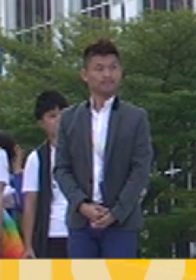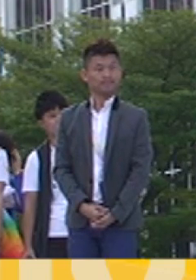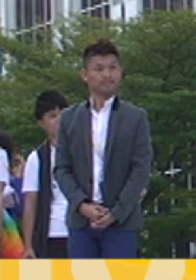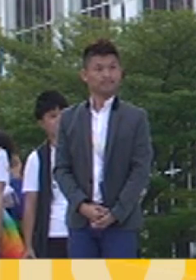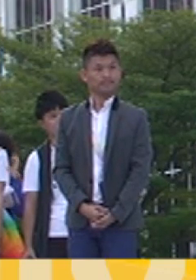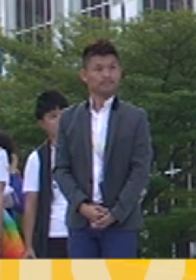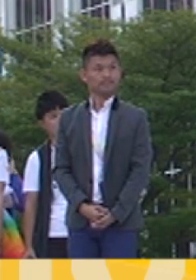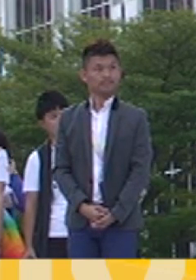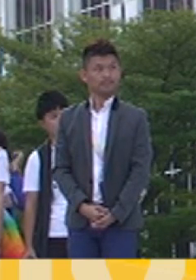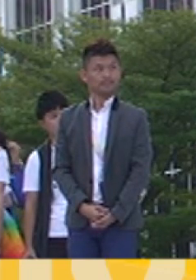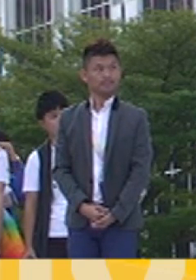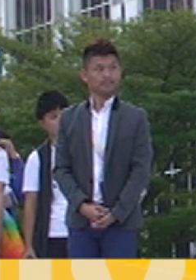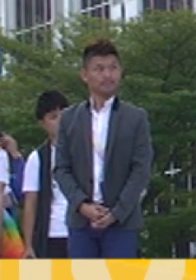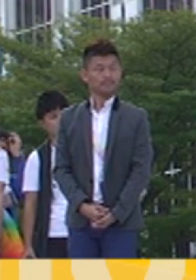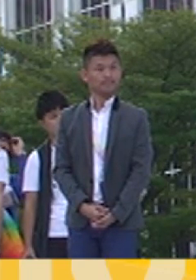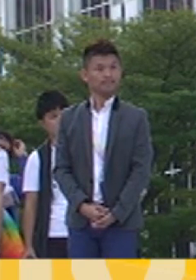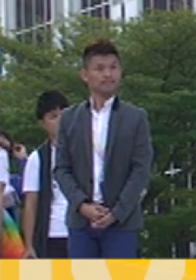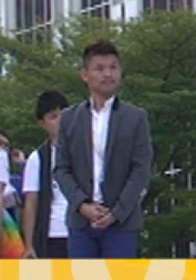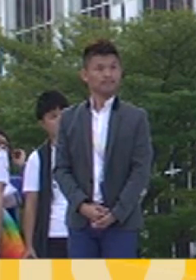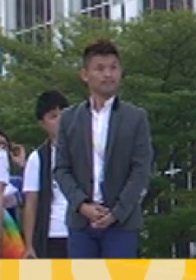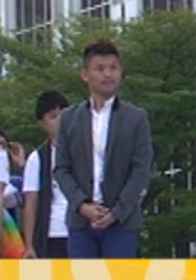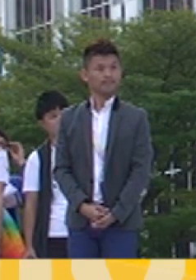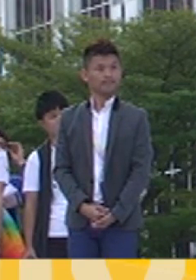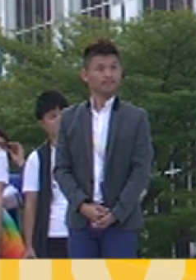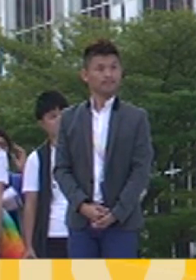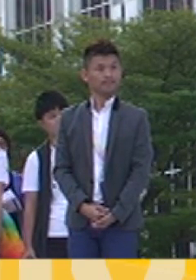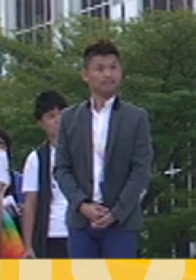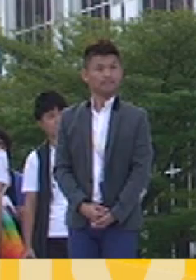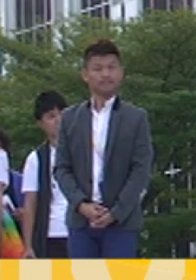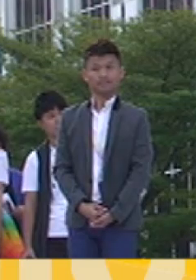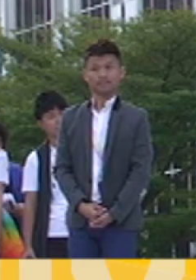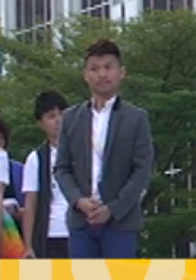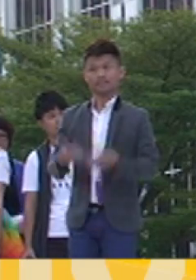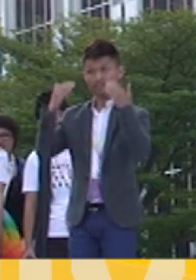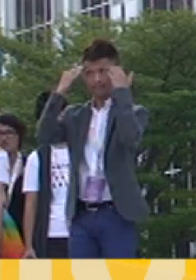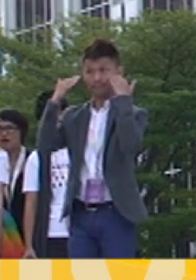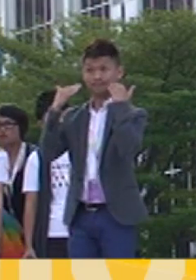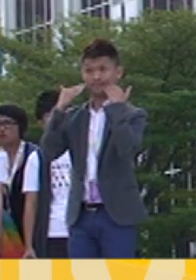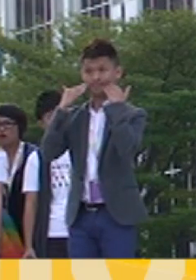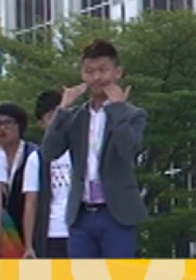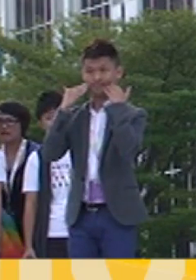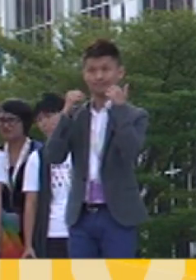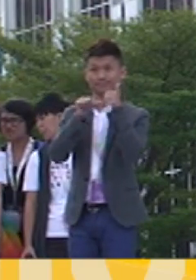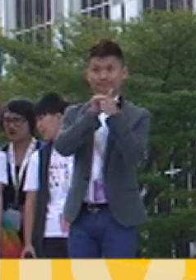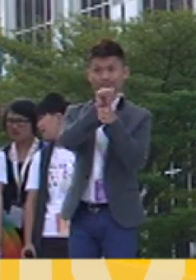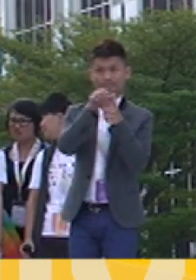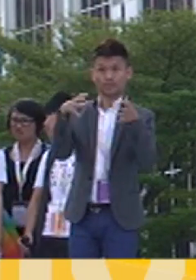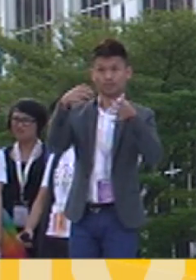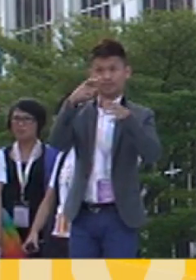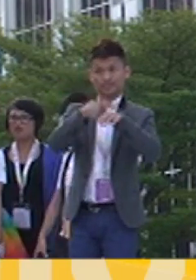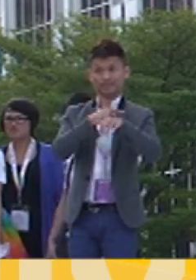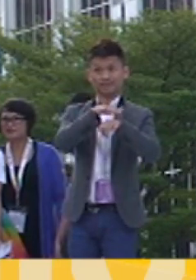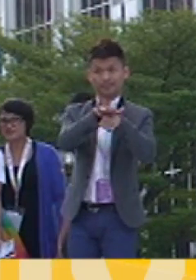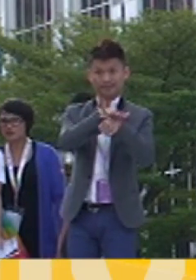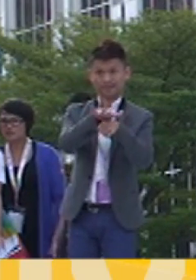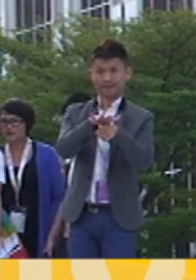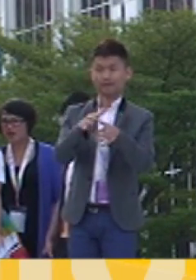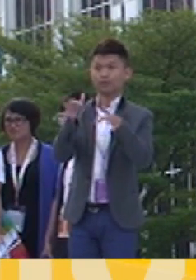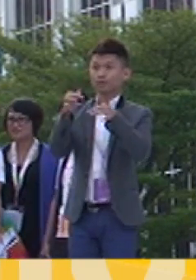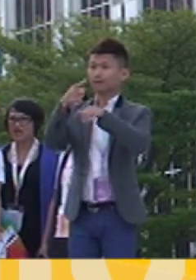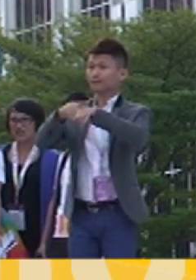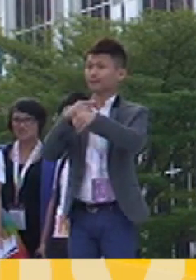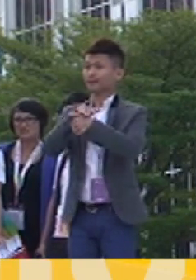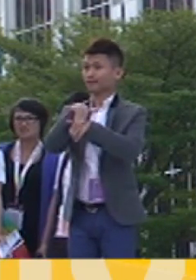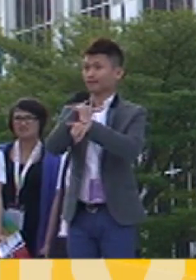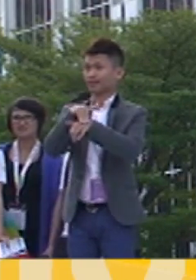들의인권을위해서여러분들의우정이필요합니다。 韩国的同性爱，还有韩国的双性